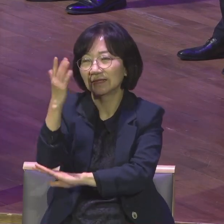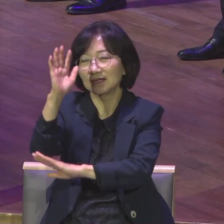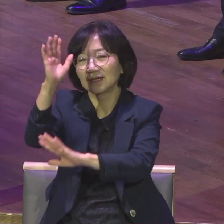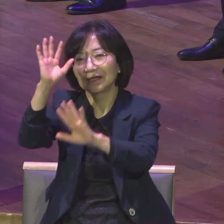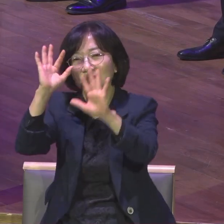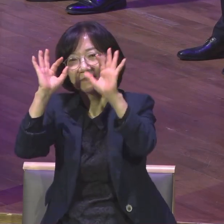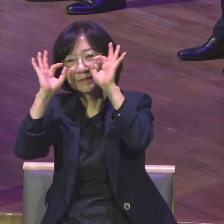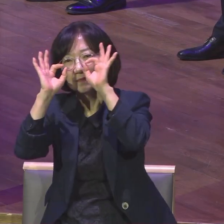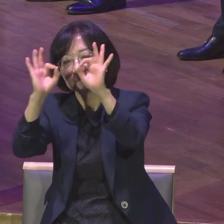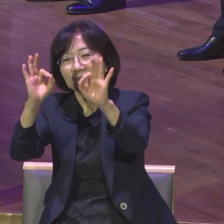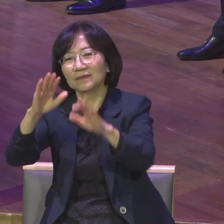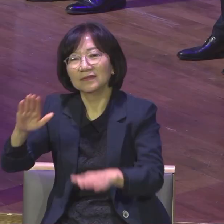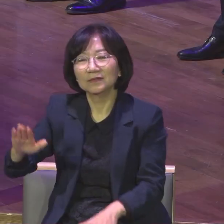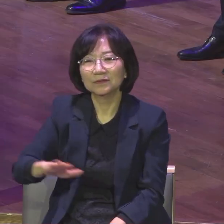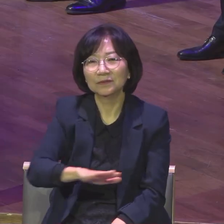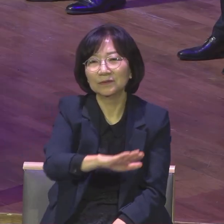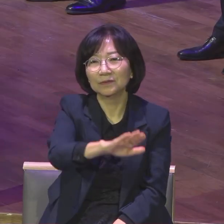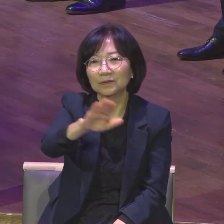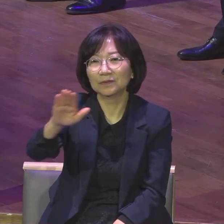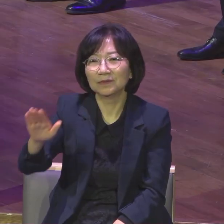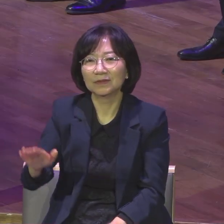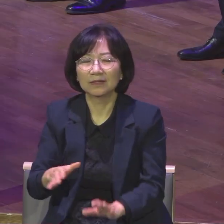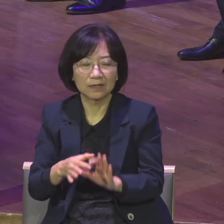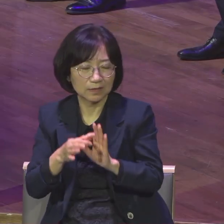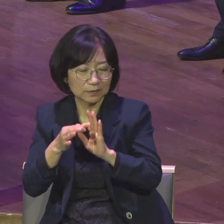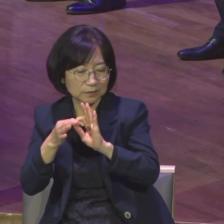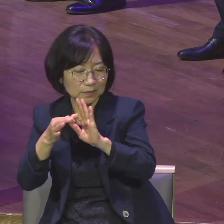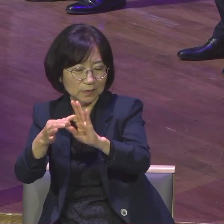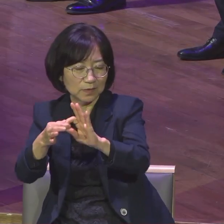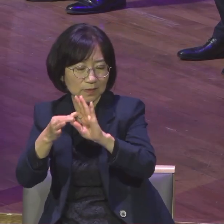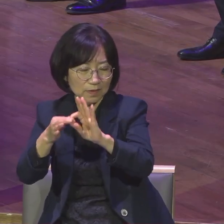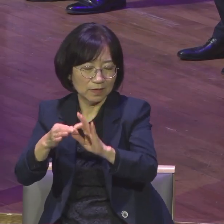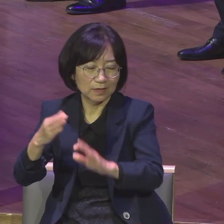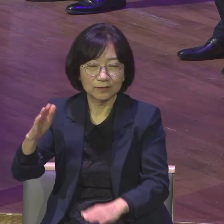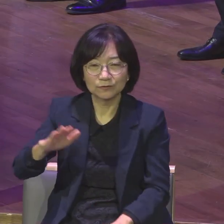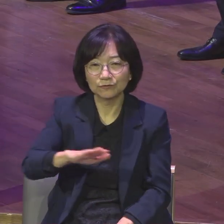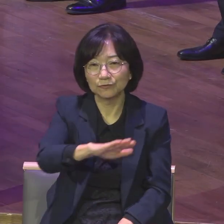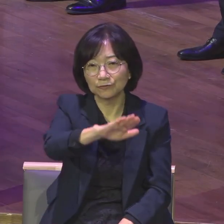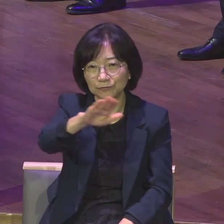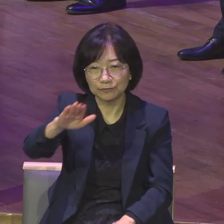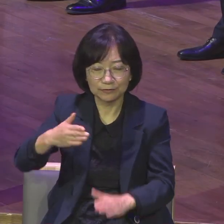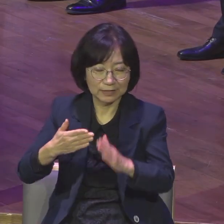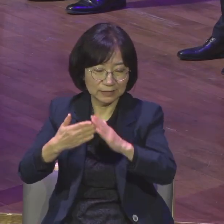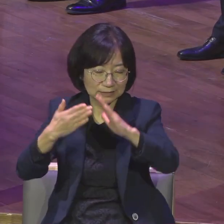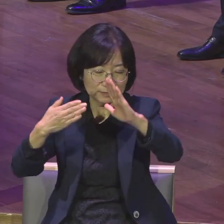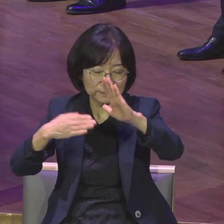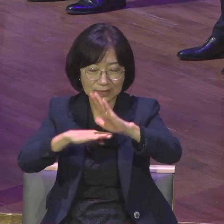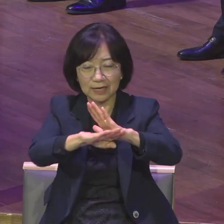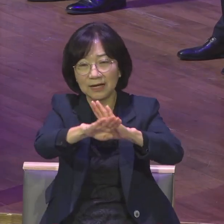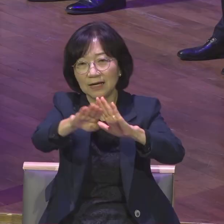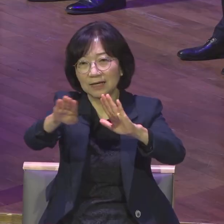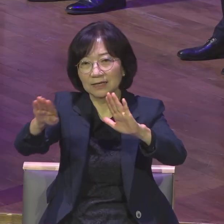보리라. 우리를 통하여 우리 가정